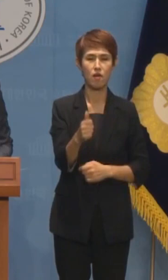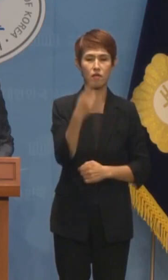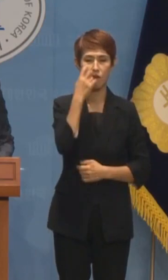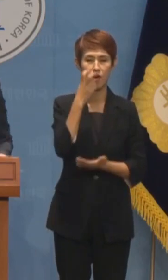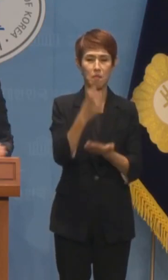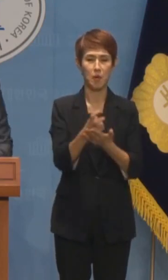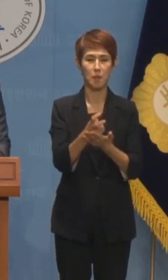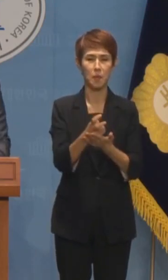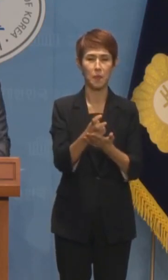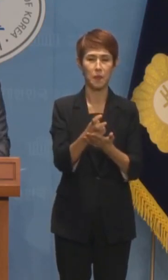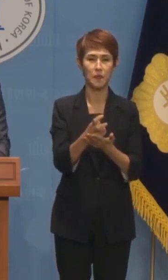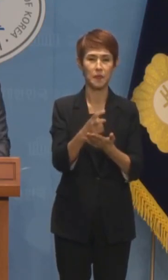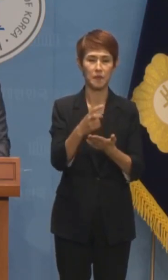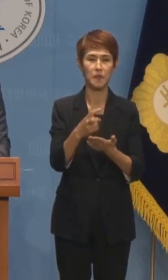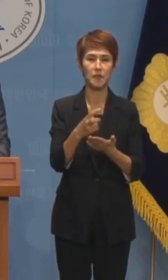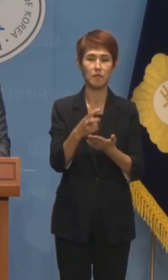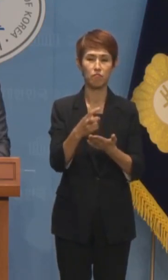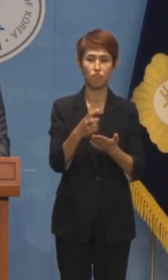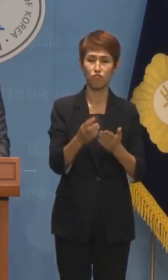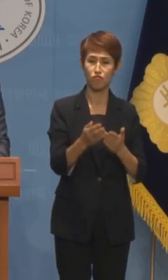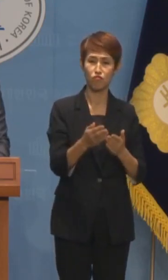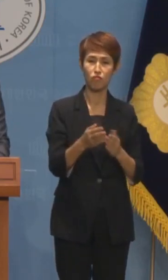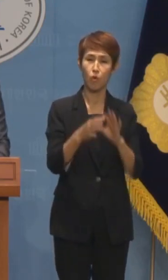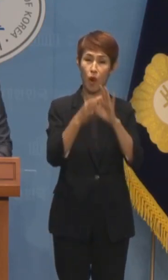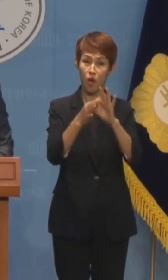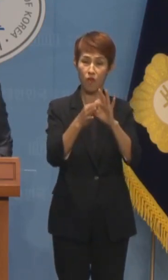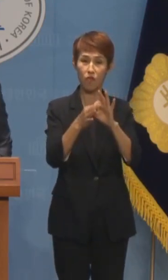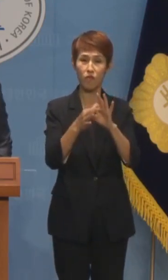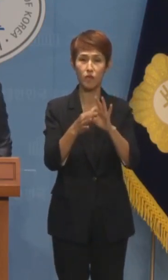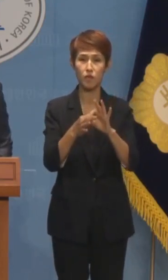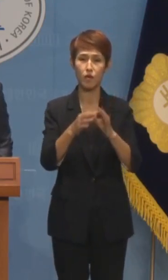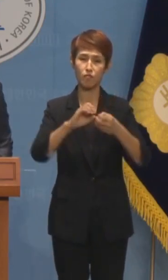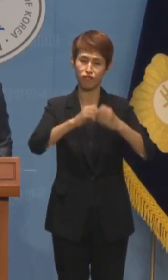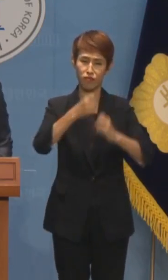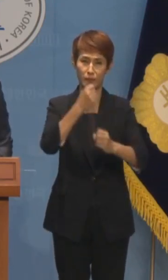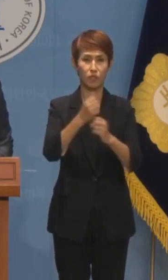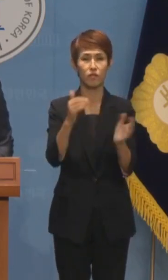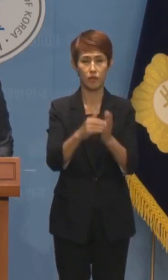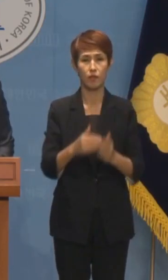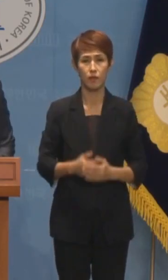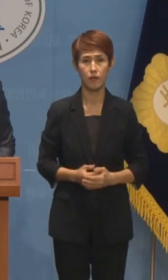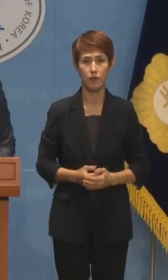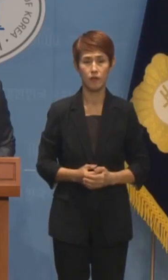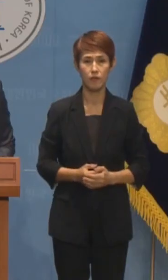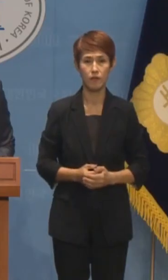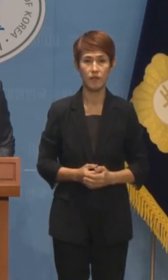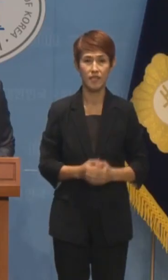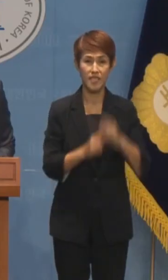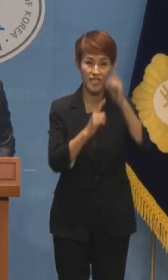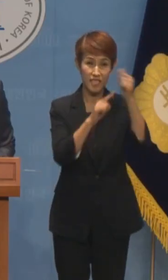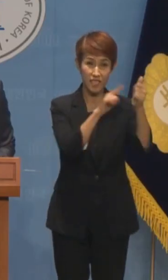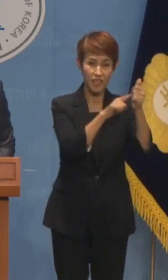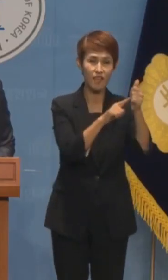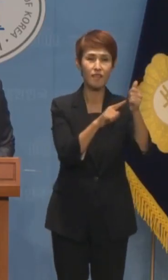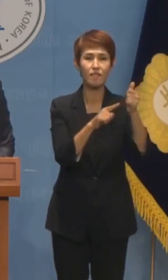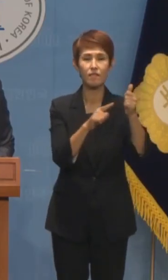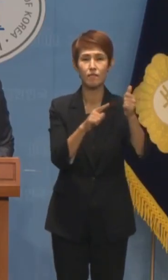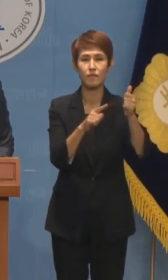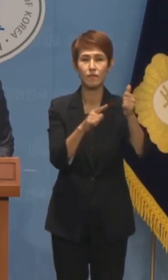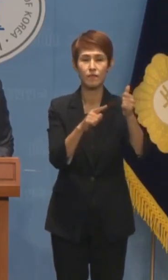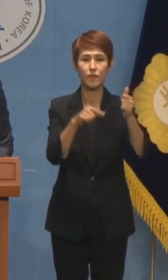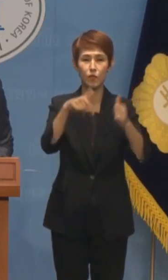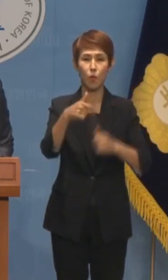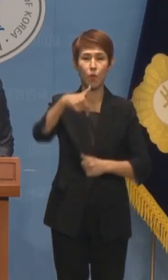의혹을 제기할 수밖에 없습니다. 더 나아가 이 회장의 조계종 중앙신도회장